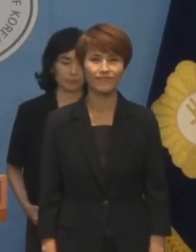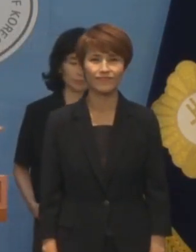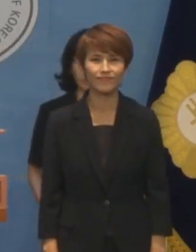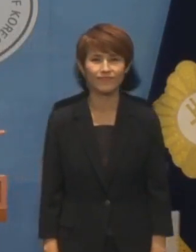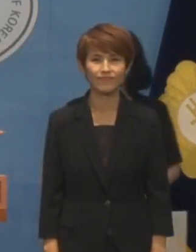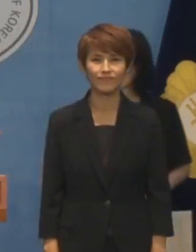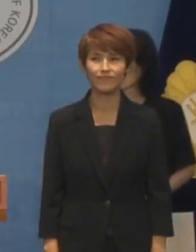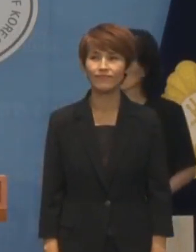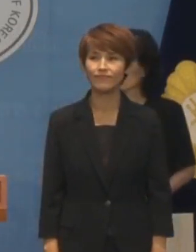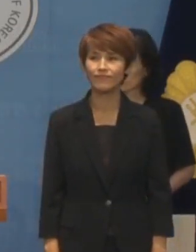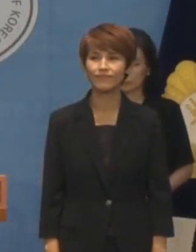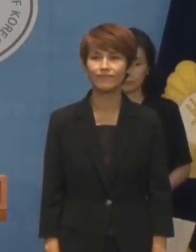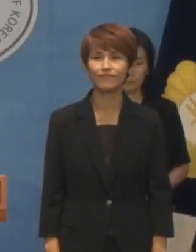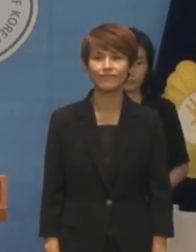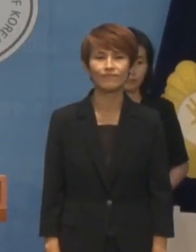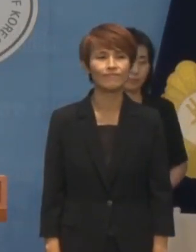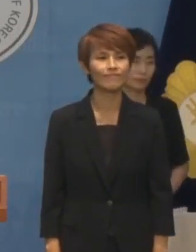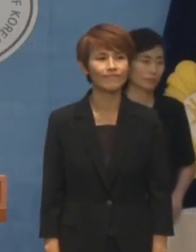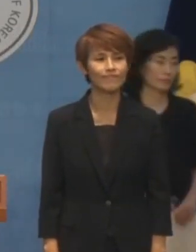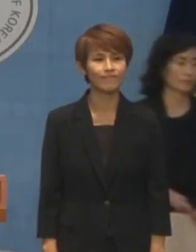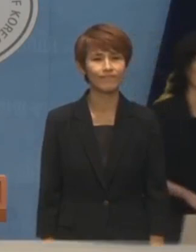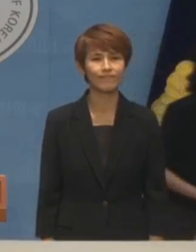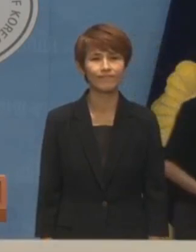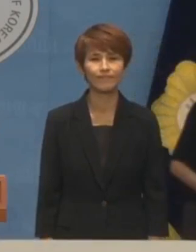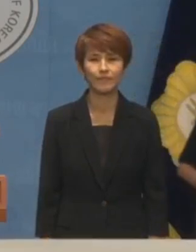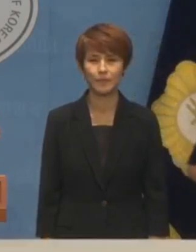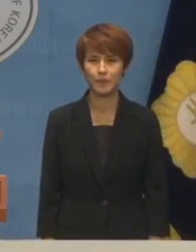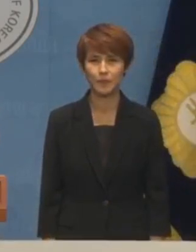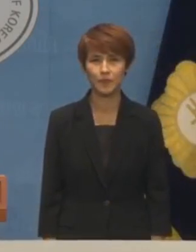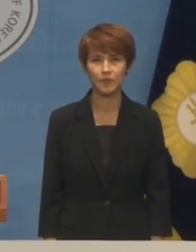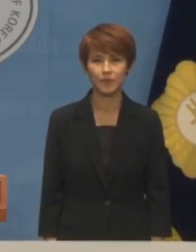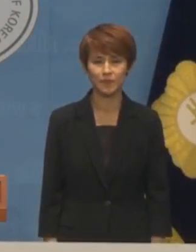국회의원님 거기서 하실 거예요? 이쪽이 아니고 상관.